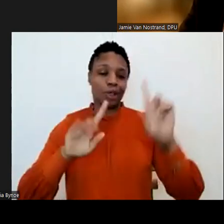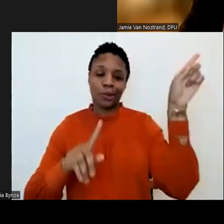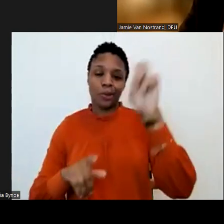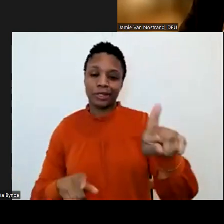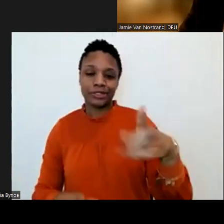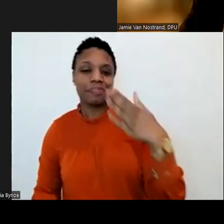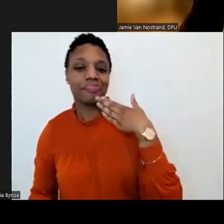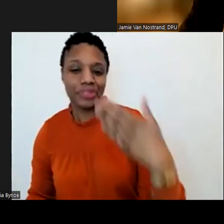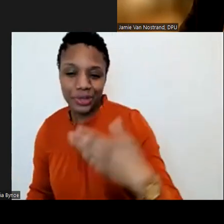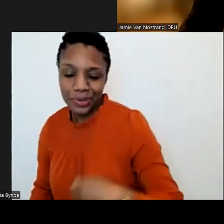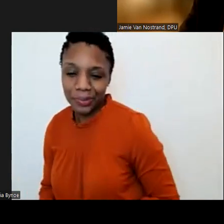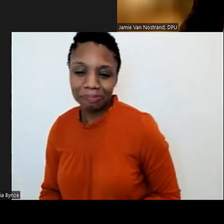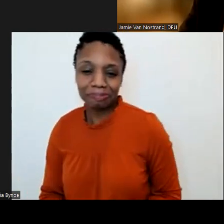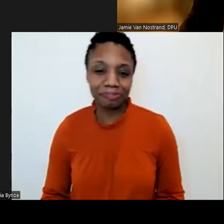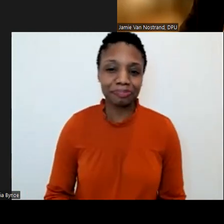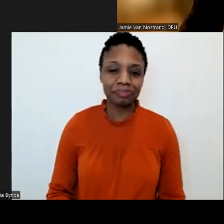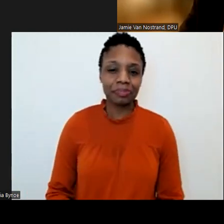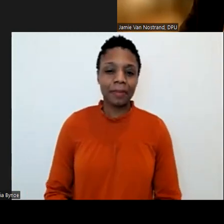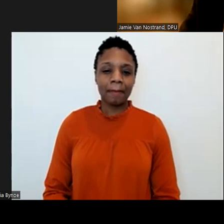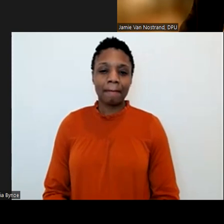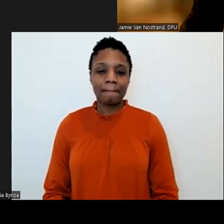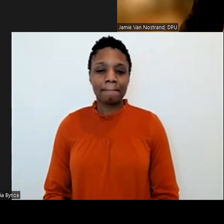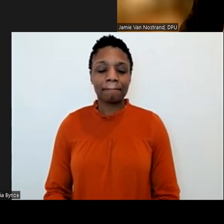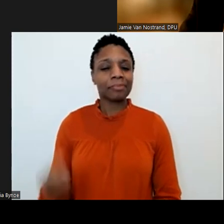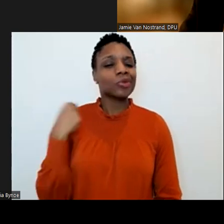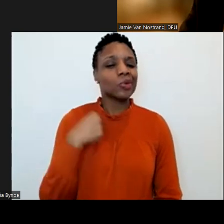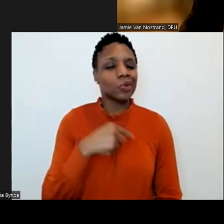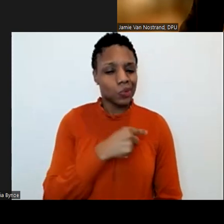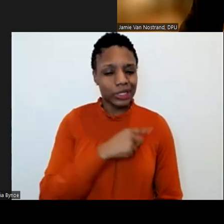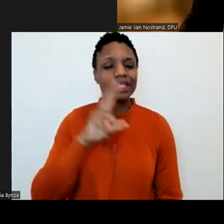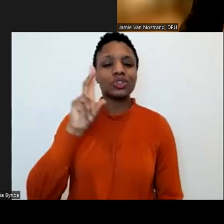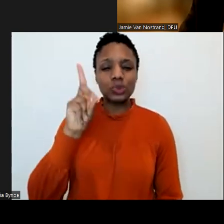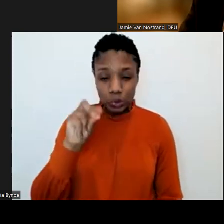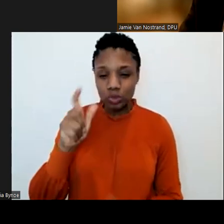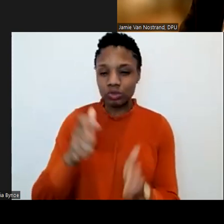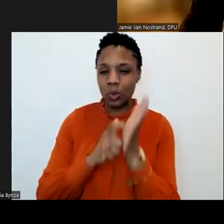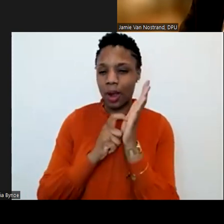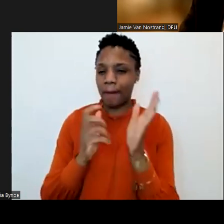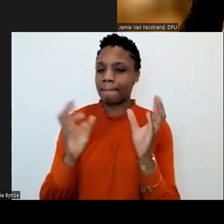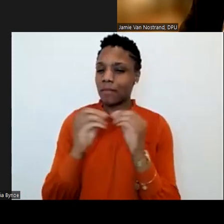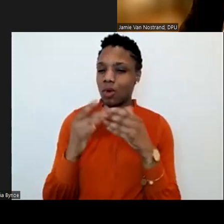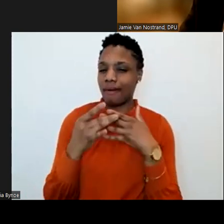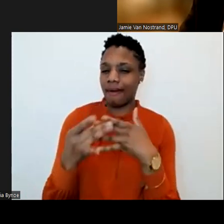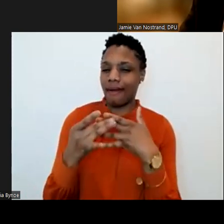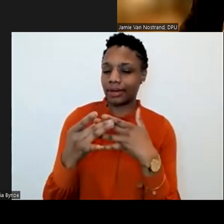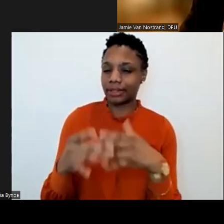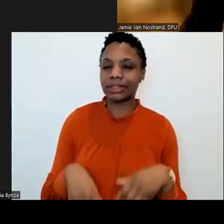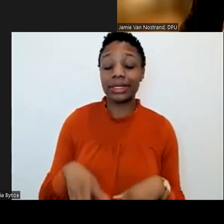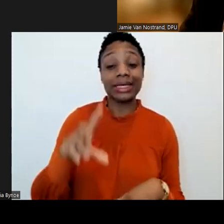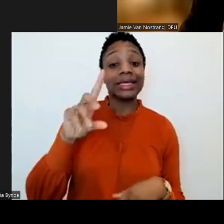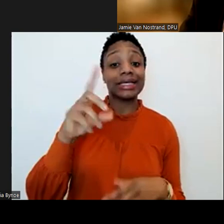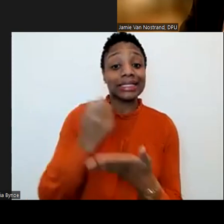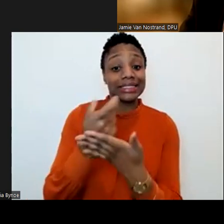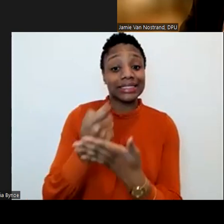compañías están yendo hacia esa prioridad que usted presentó de energía limpia esa es